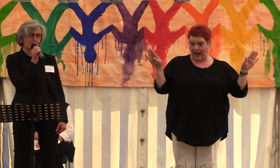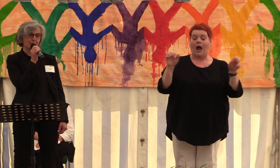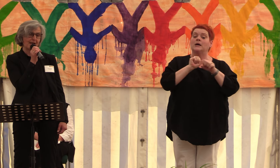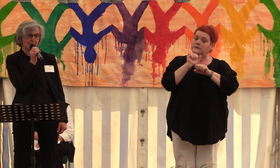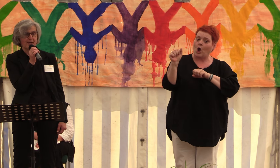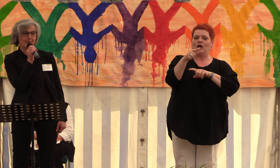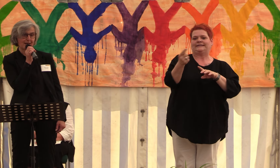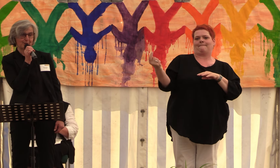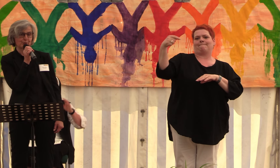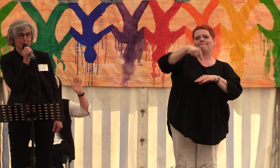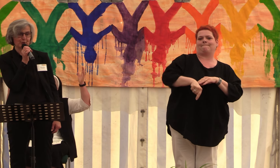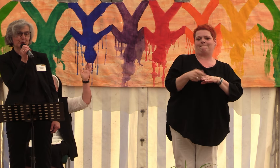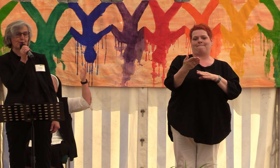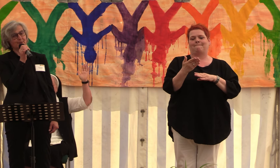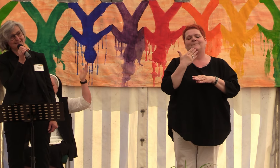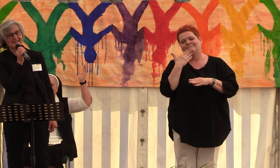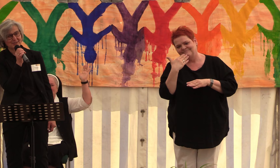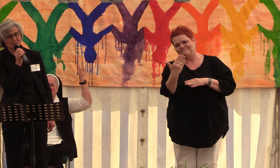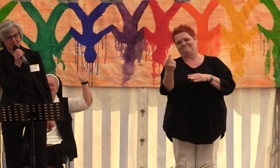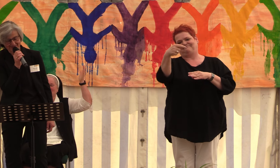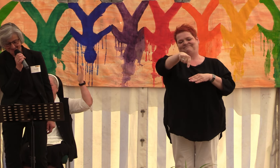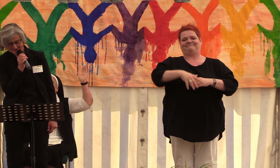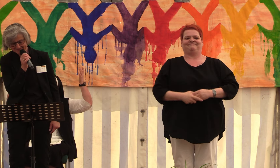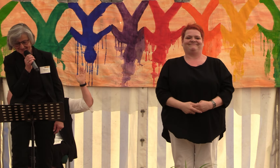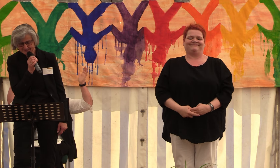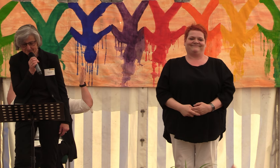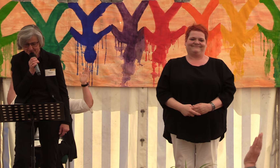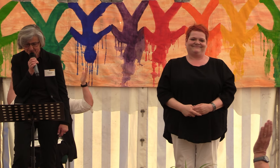diese Verbundenheit beibehalten und zu uns gekommen sind. Dankeschön.